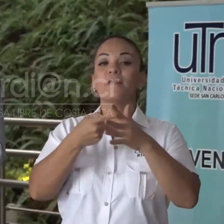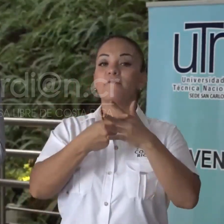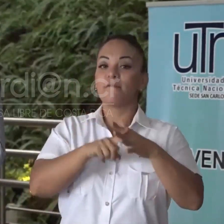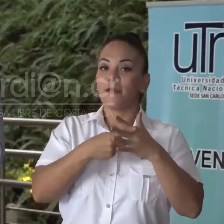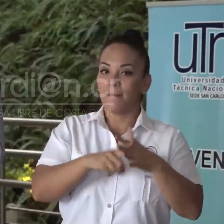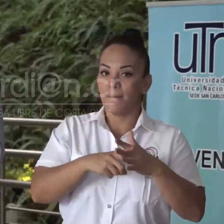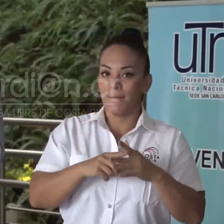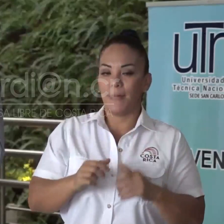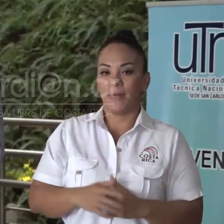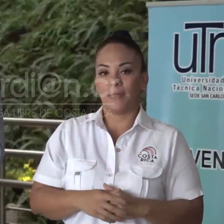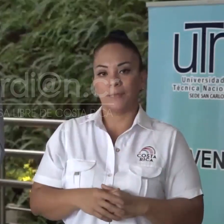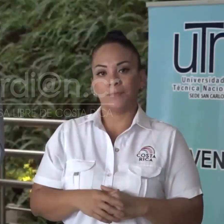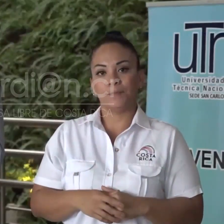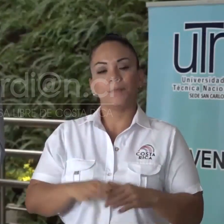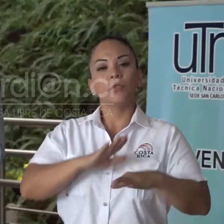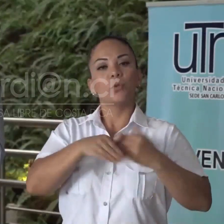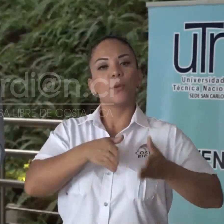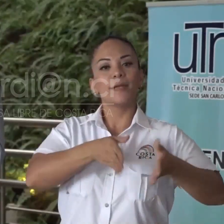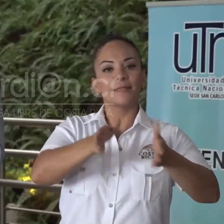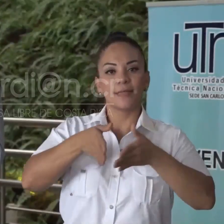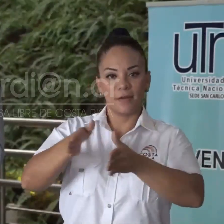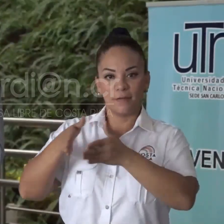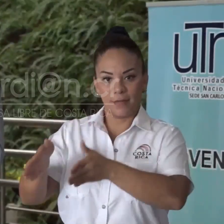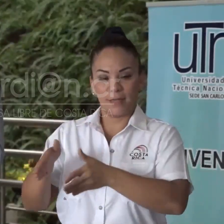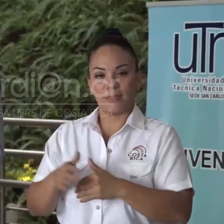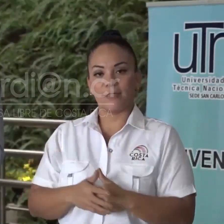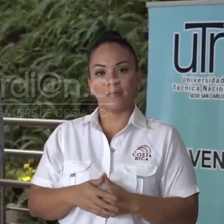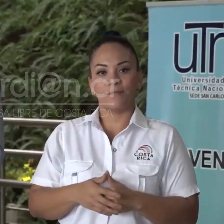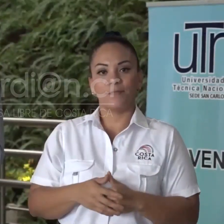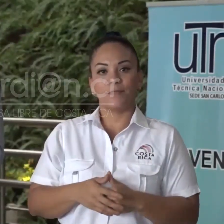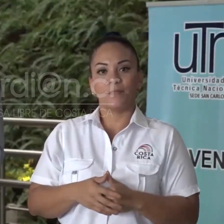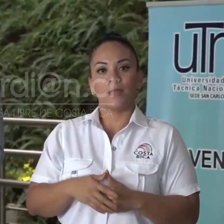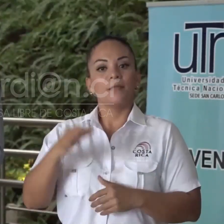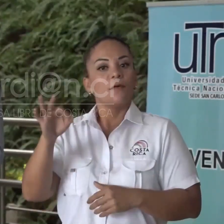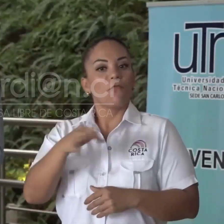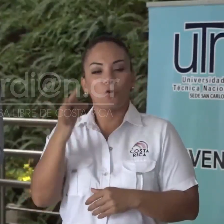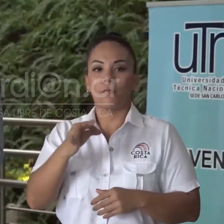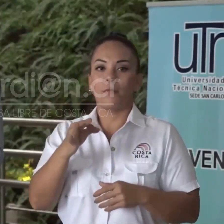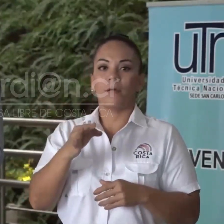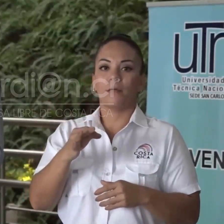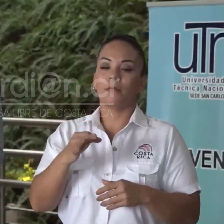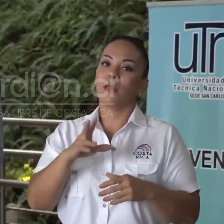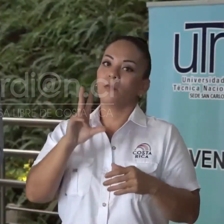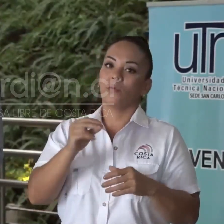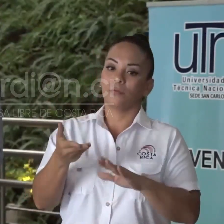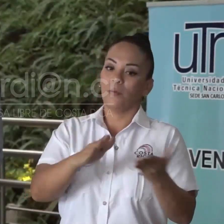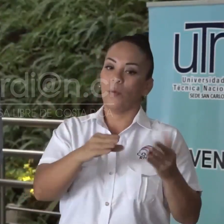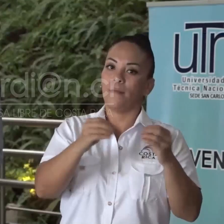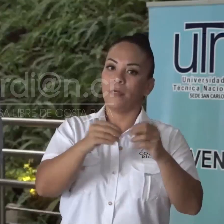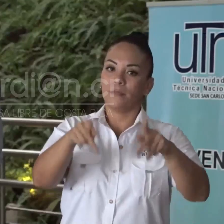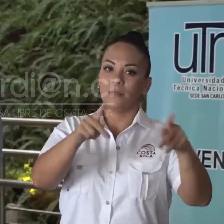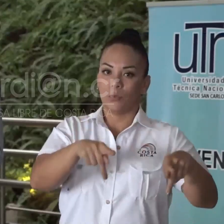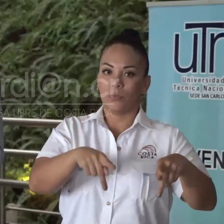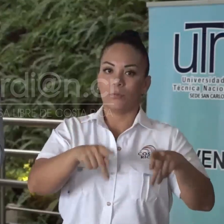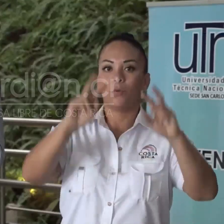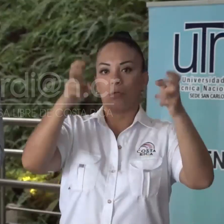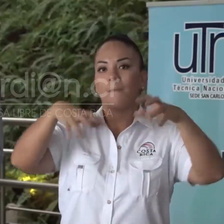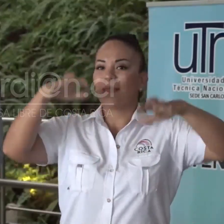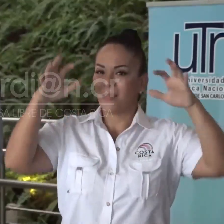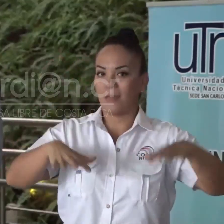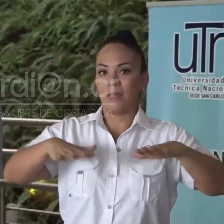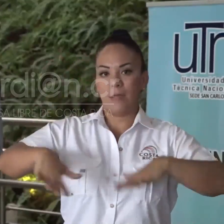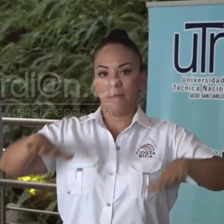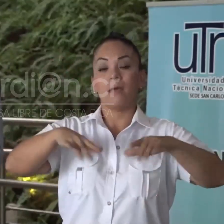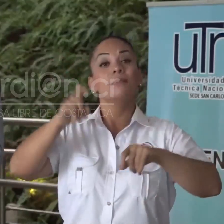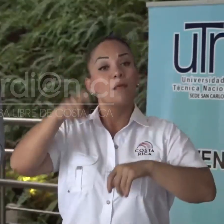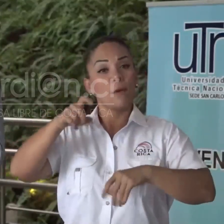reparar las carreteras de una manera que no se nos vaya a morir más gente por el clima. Y esto hay que hacerlo en el